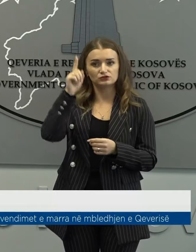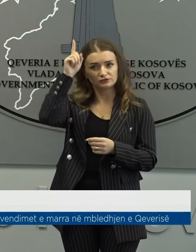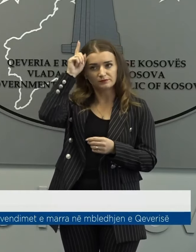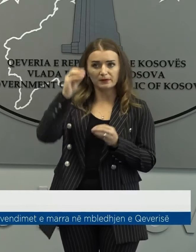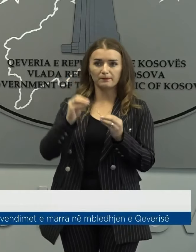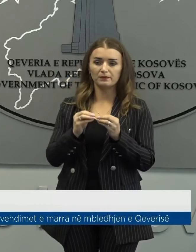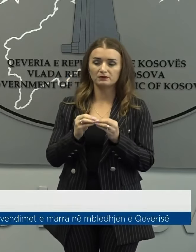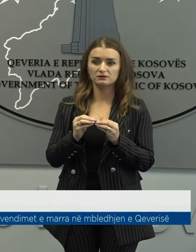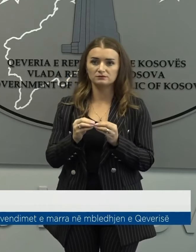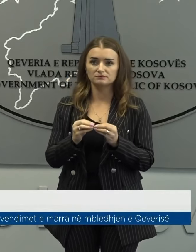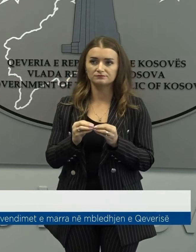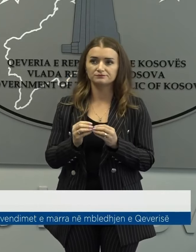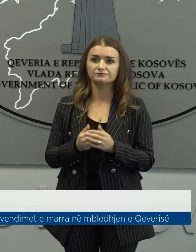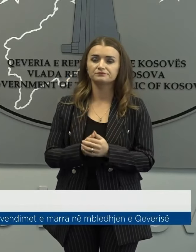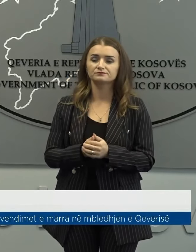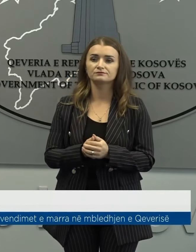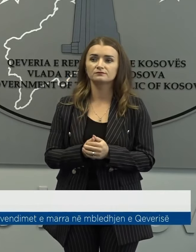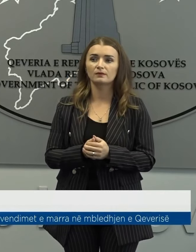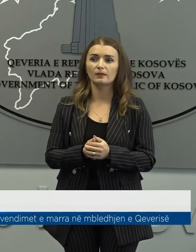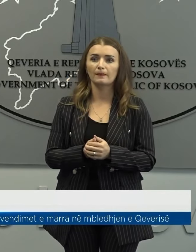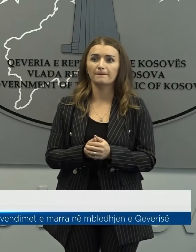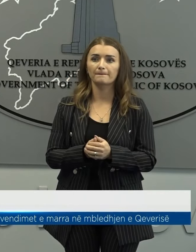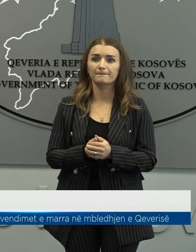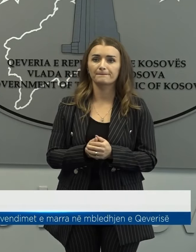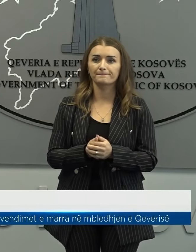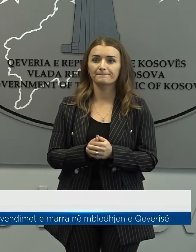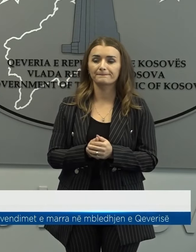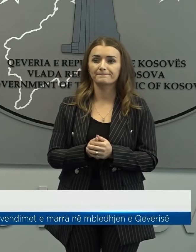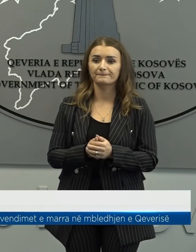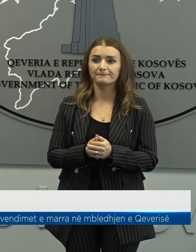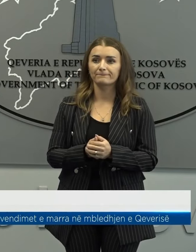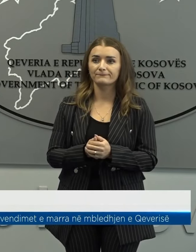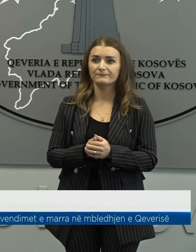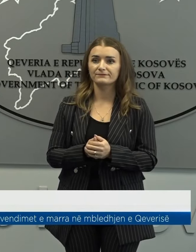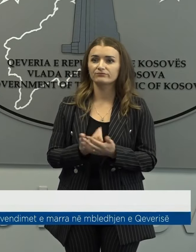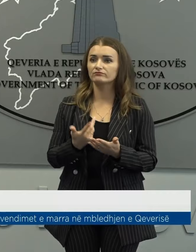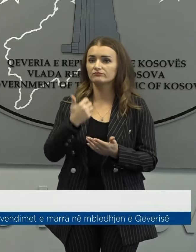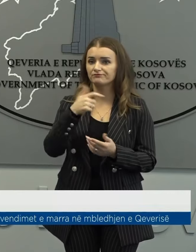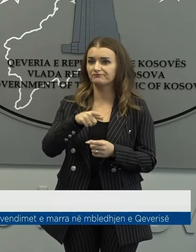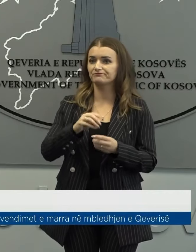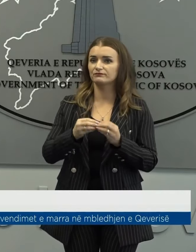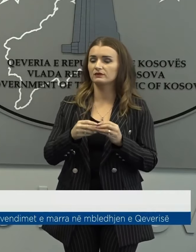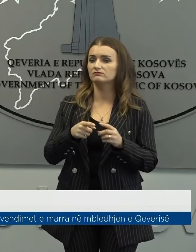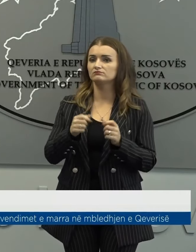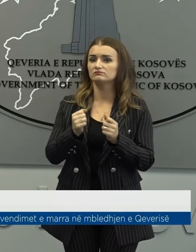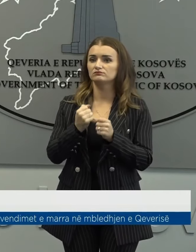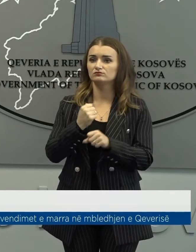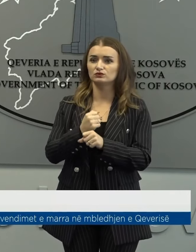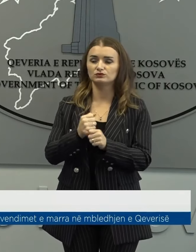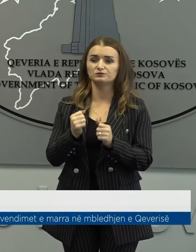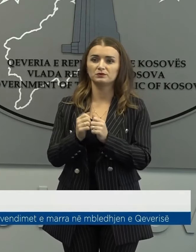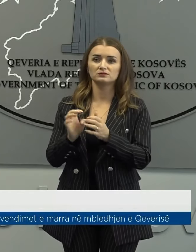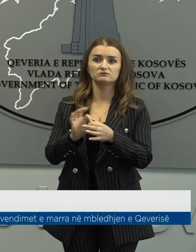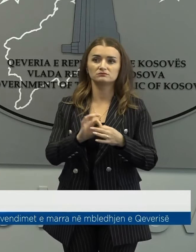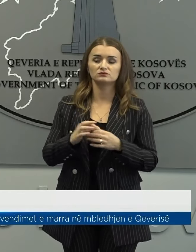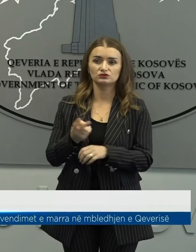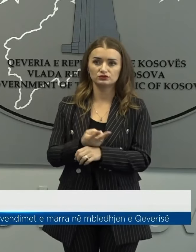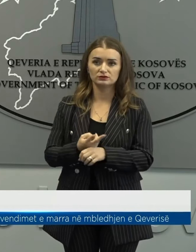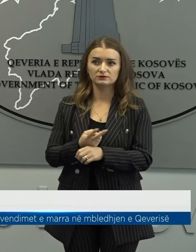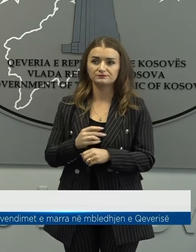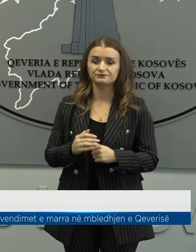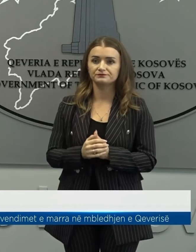avancohet CEFTA në CRM, Common Regional Market, pra tregu i përbashkët rajonal. Natyrisht që ne nuk kemi mundur